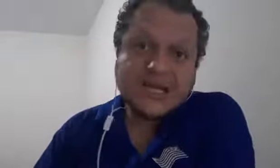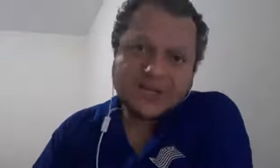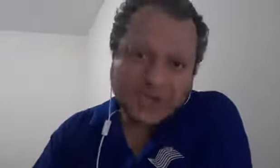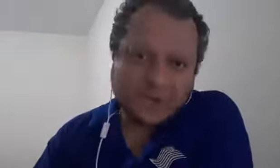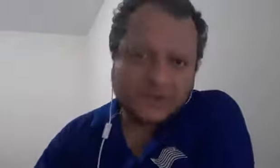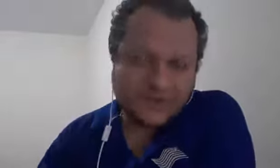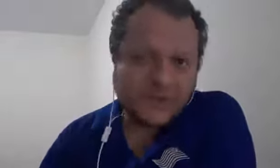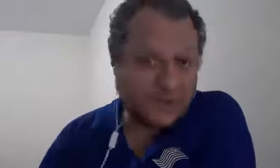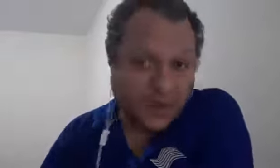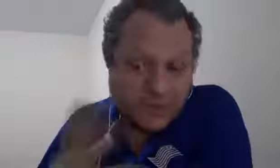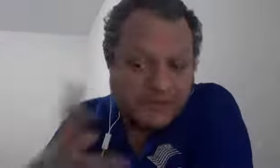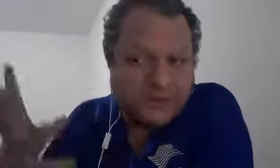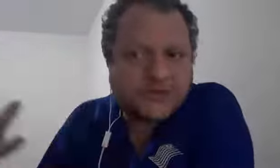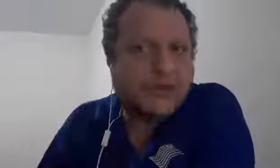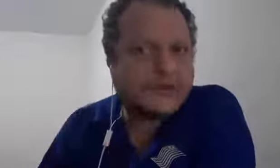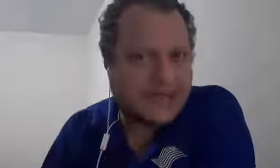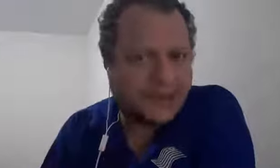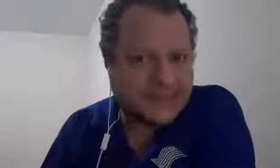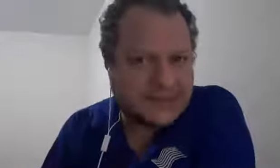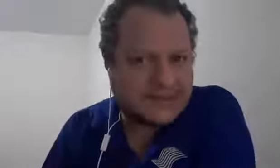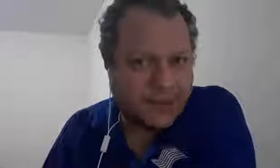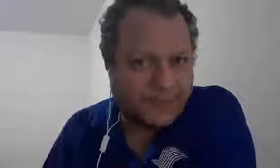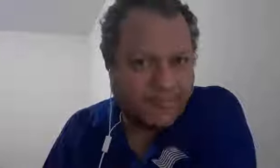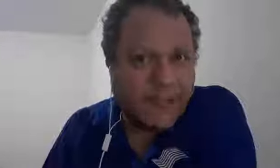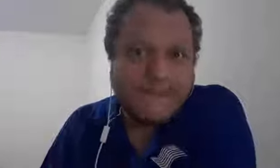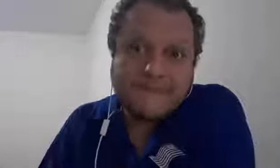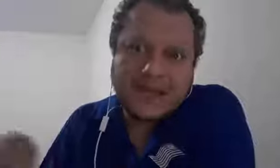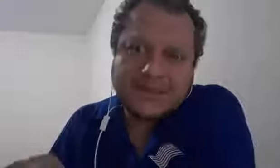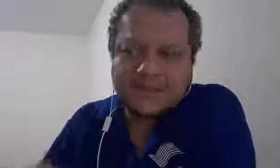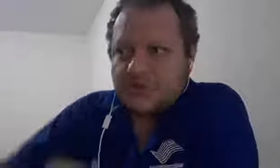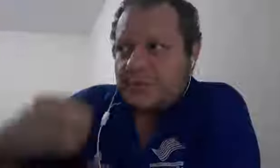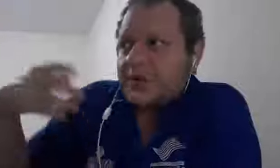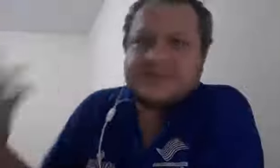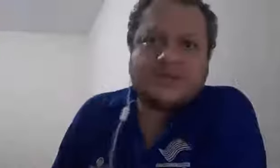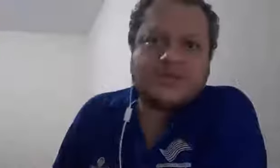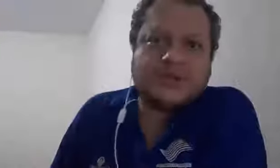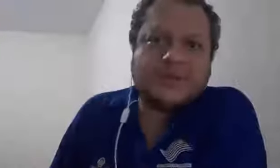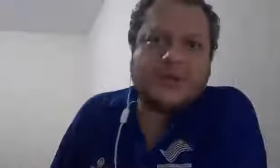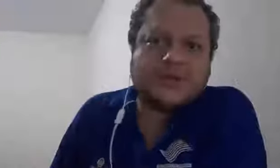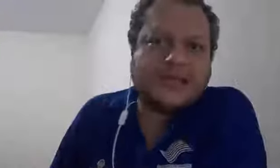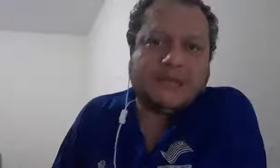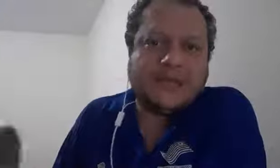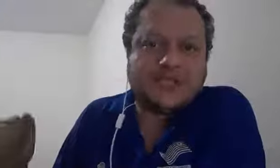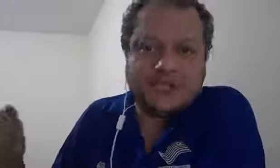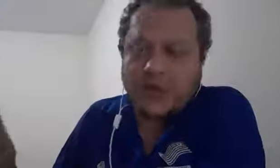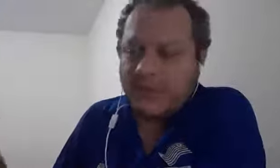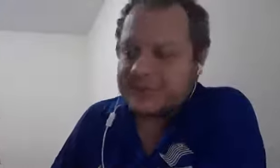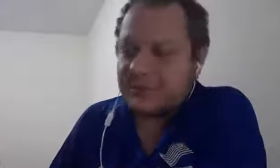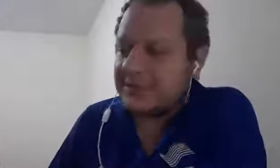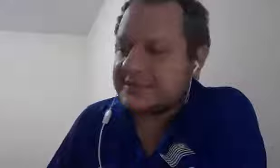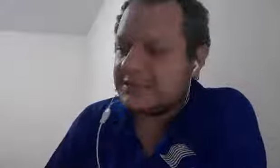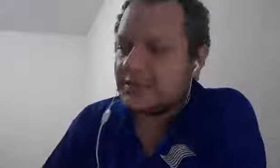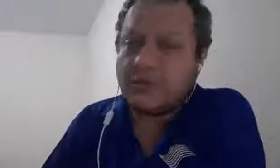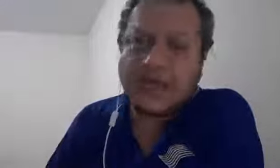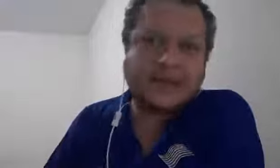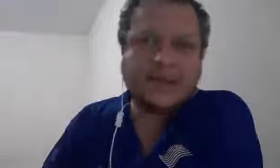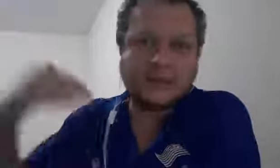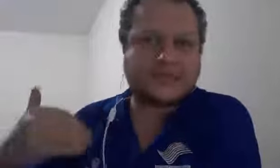de como vamos voltar no presencial. Mas isso pode ser de um dia para o outro. De repente, a gente começa a primeira semana no online e na outra semana